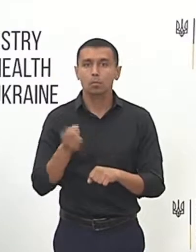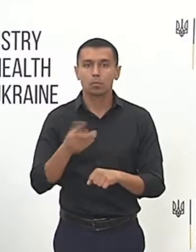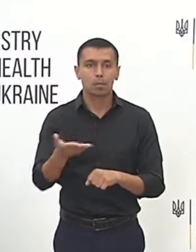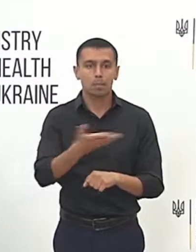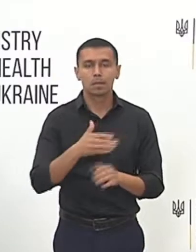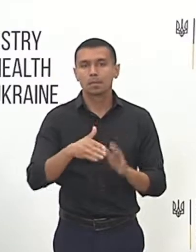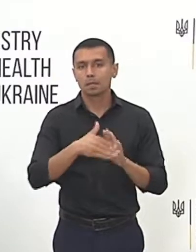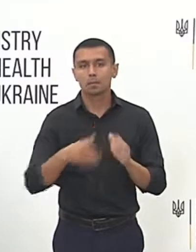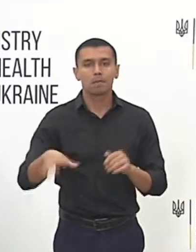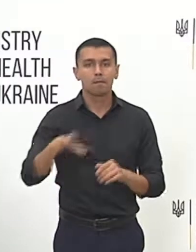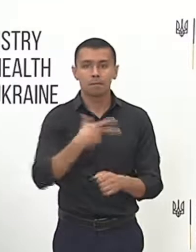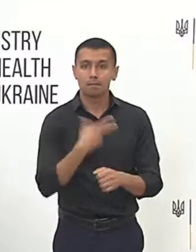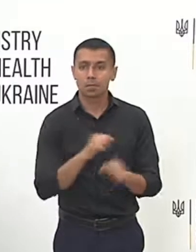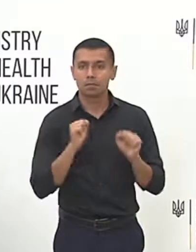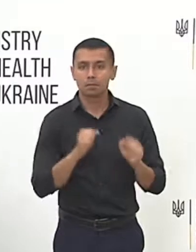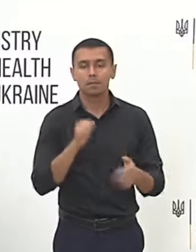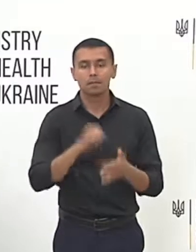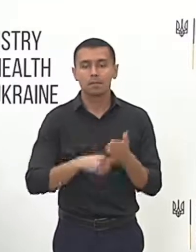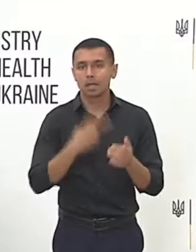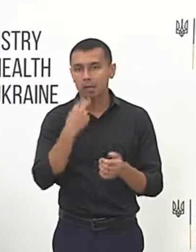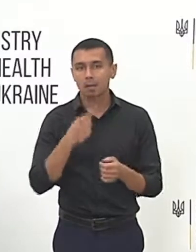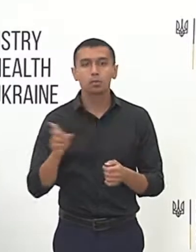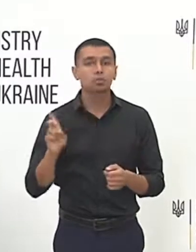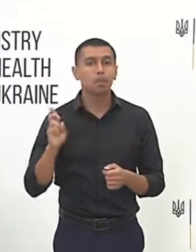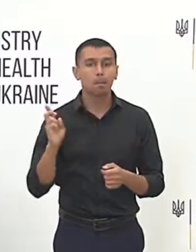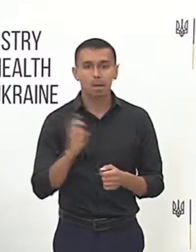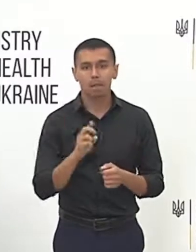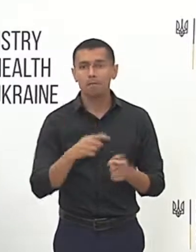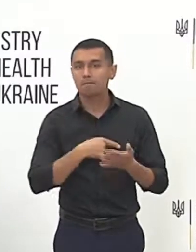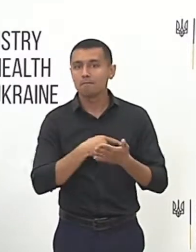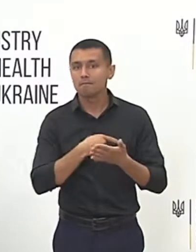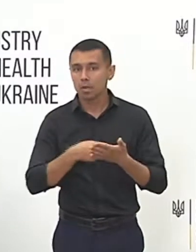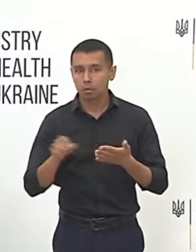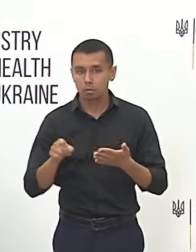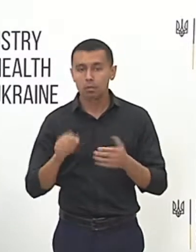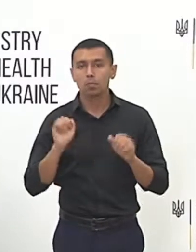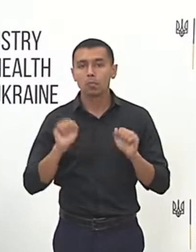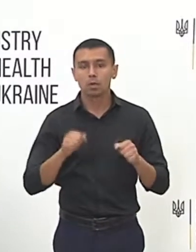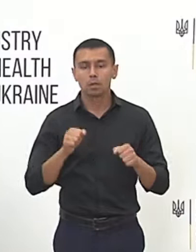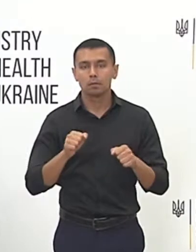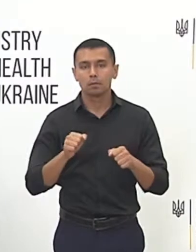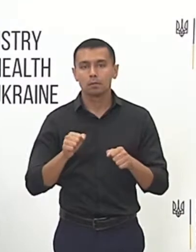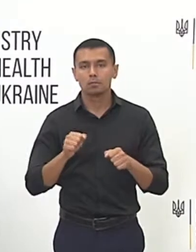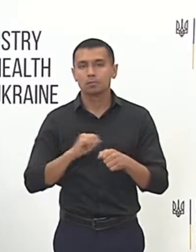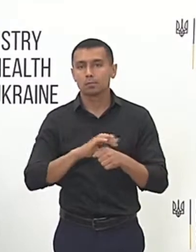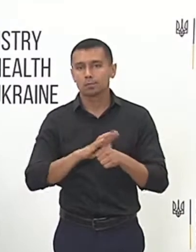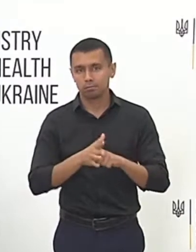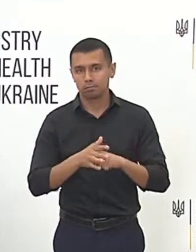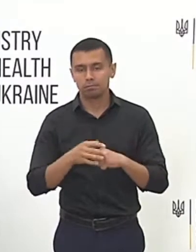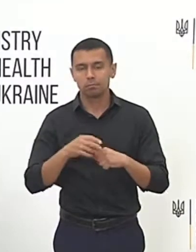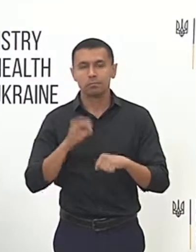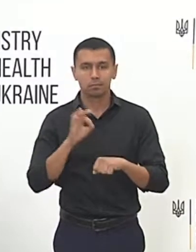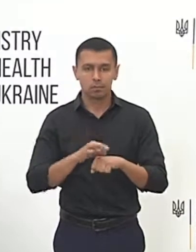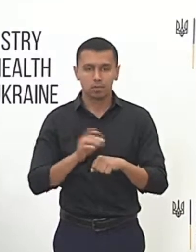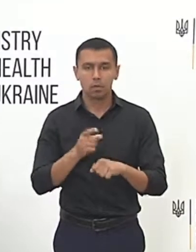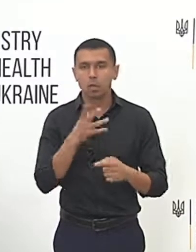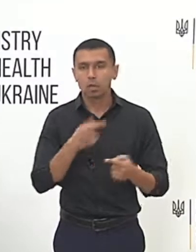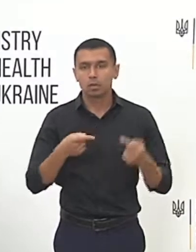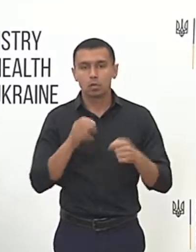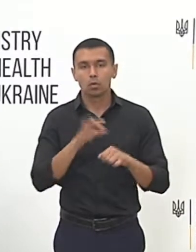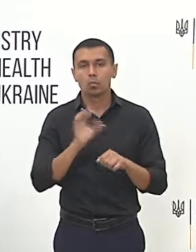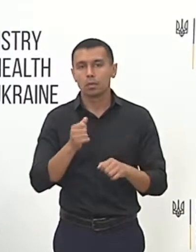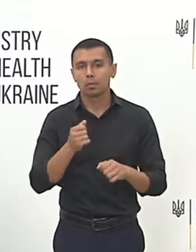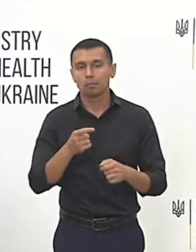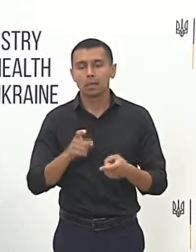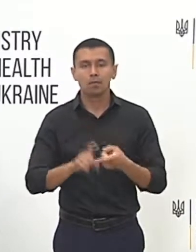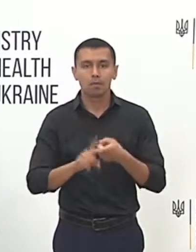ми закликаємо всіх вакцинуватися від грипу для того, щоб виключити можливість коінфікування, коли одночасно людина буде